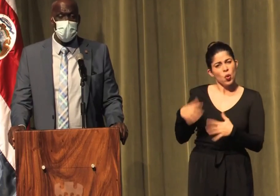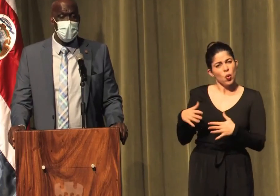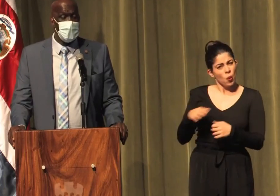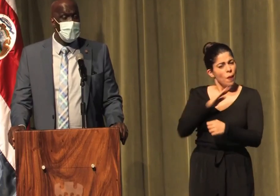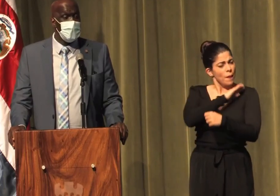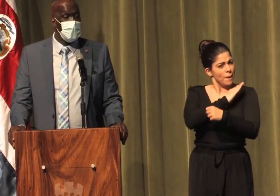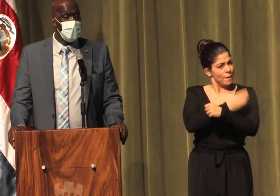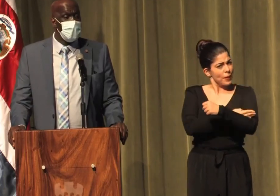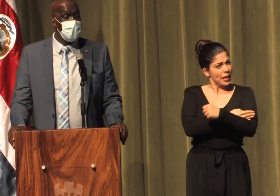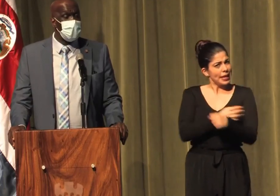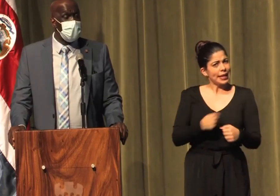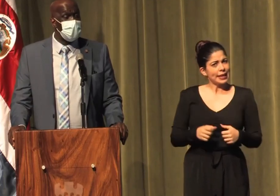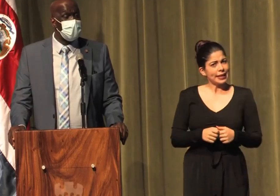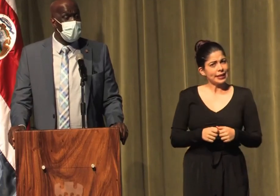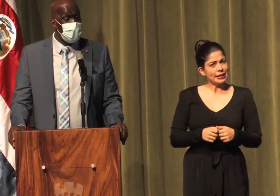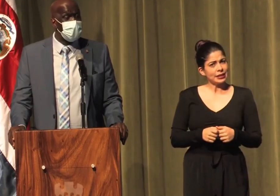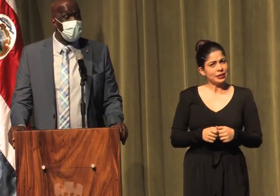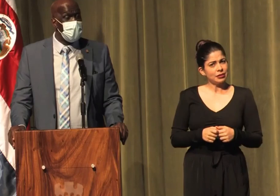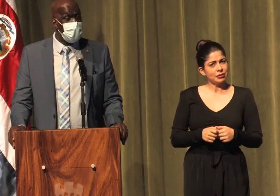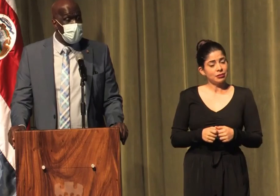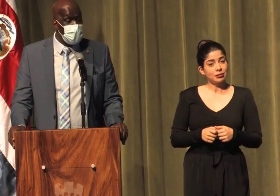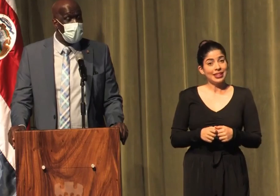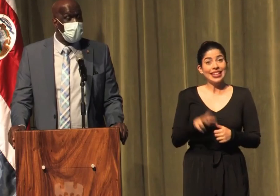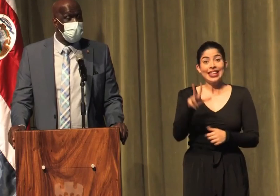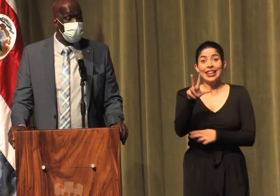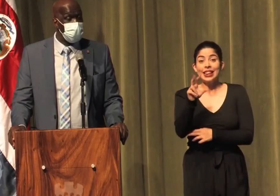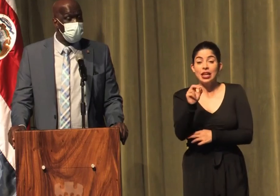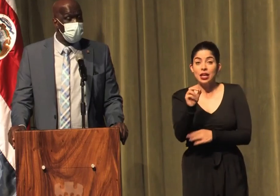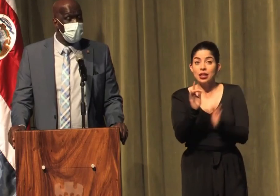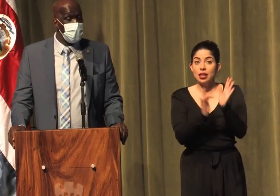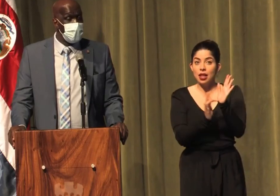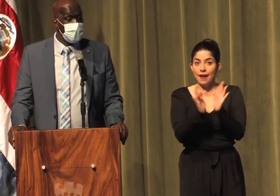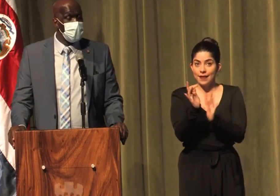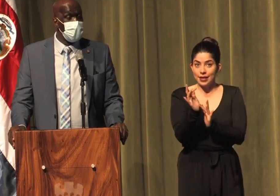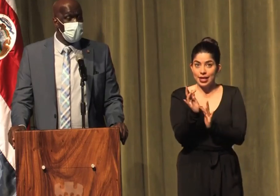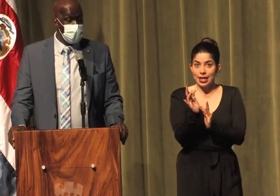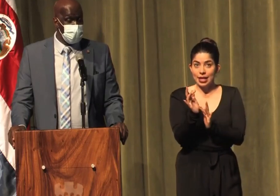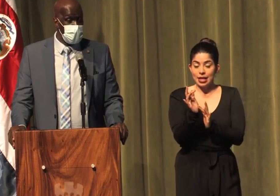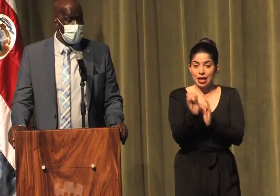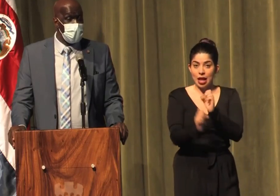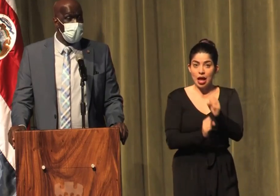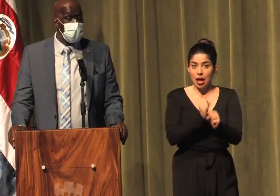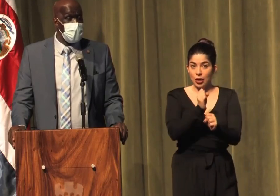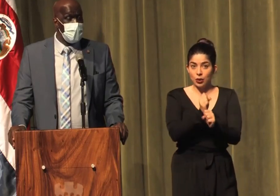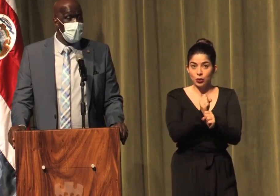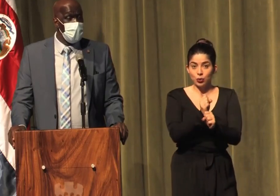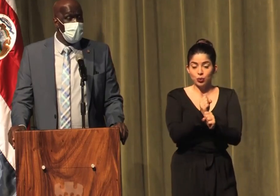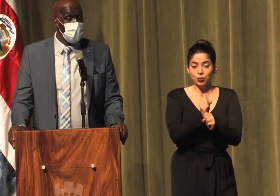valientes y que al 30 de abril del